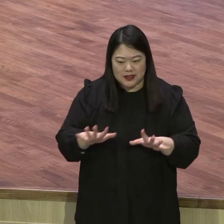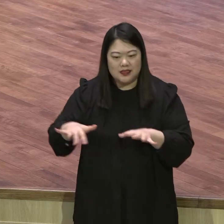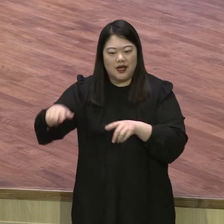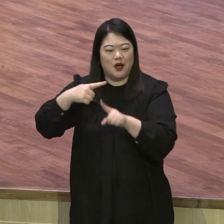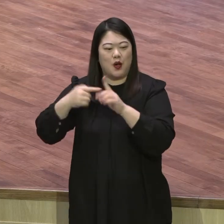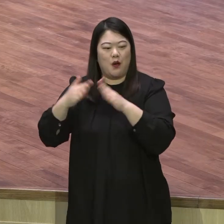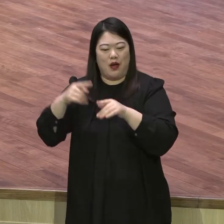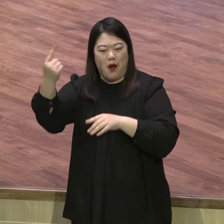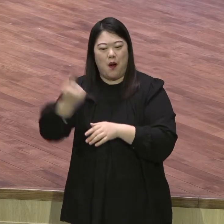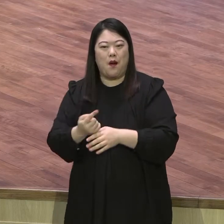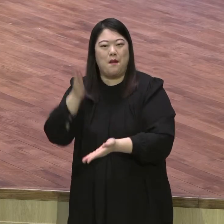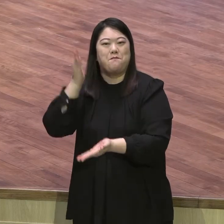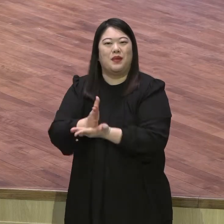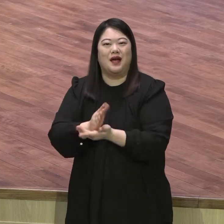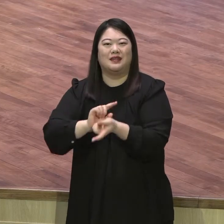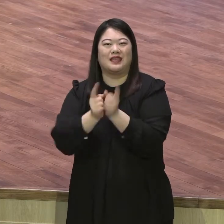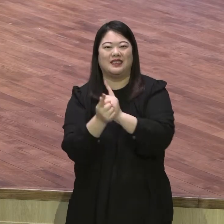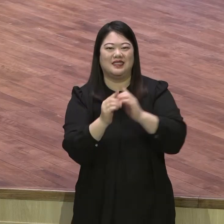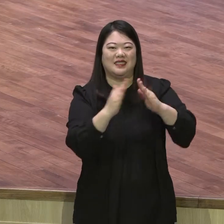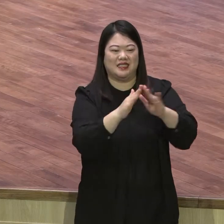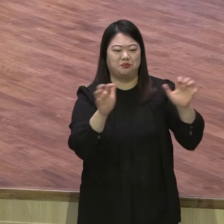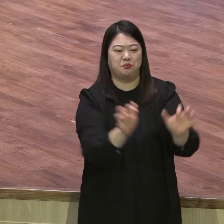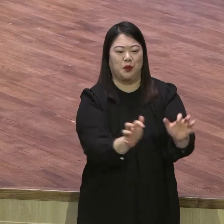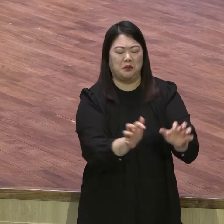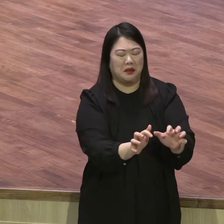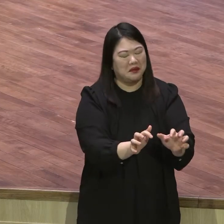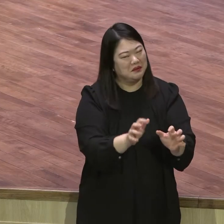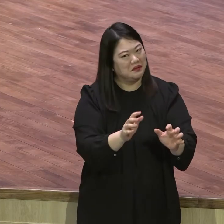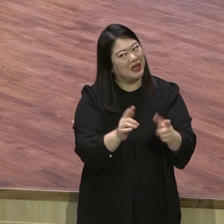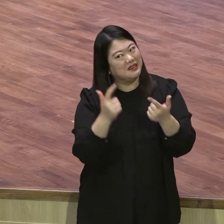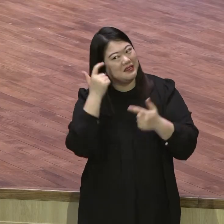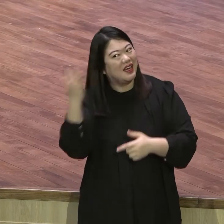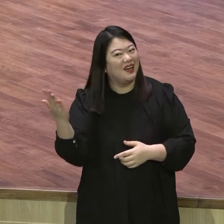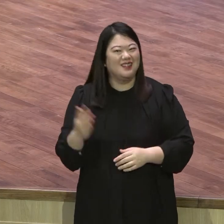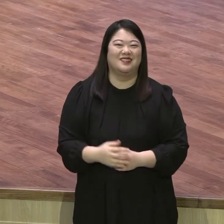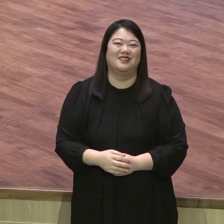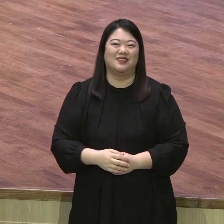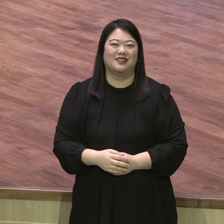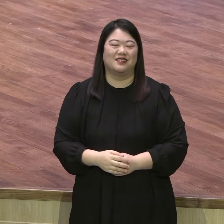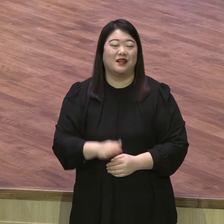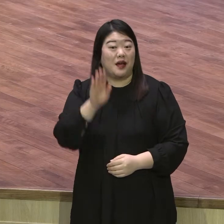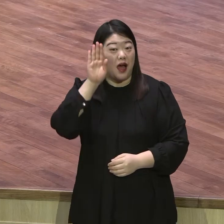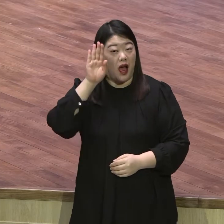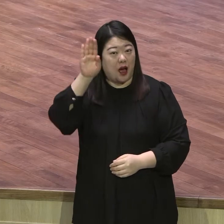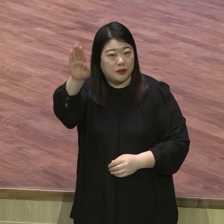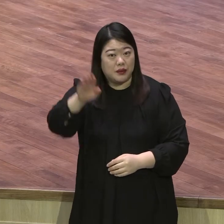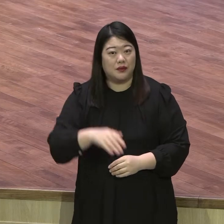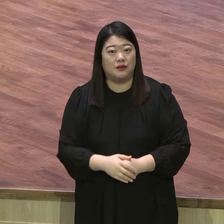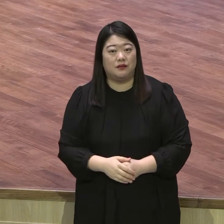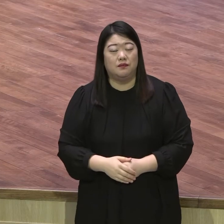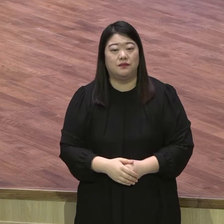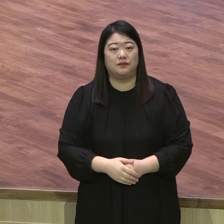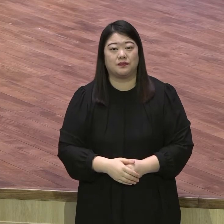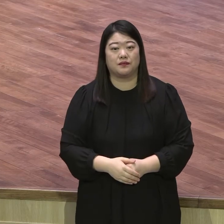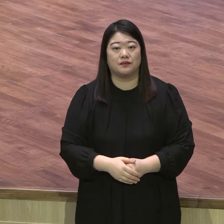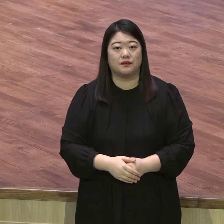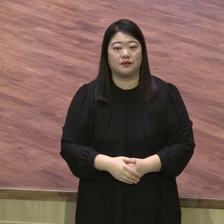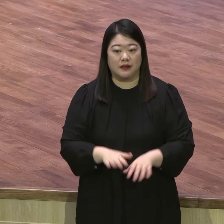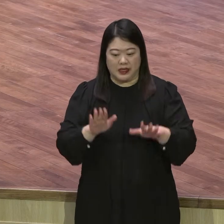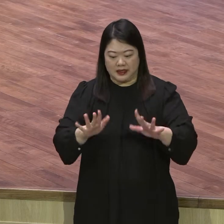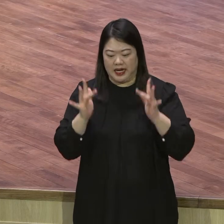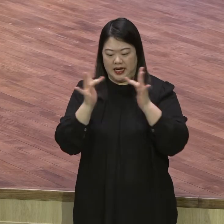함께 예배드리는 것이 이렇게 우리 가족이 다 행복하는 거구나. 앞으로는 우리가 이제 이 온라인